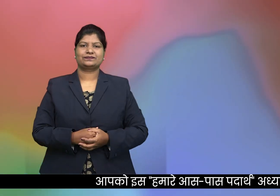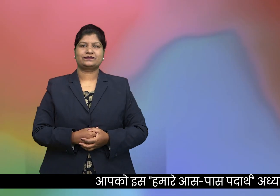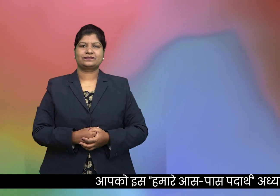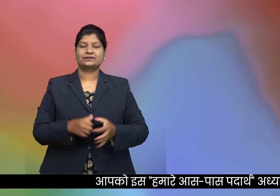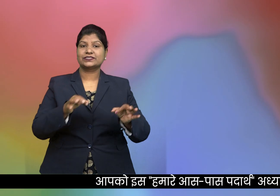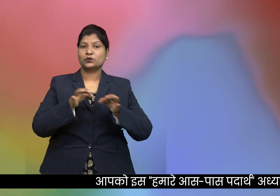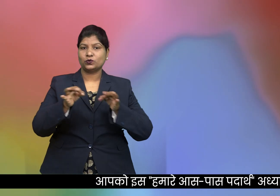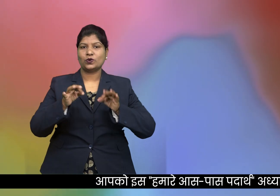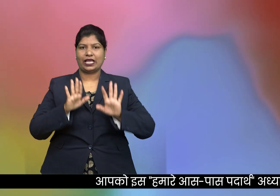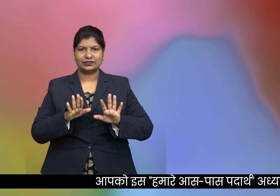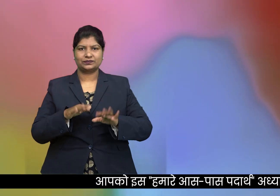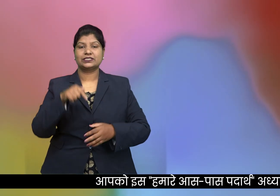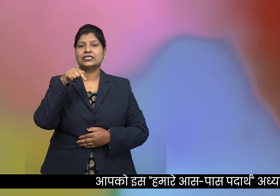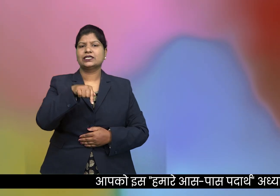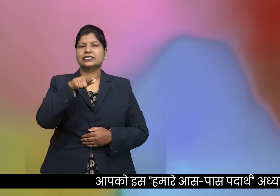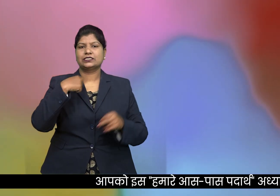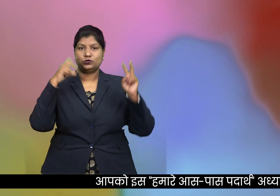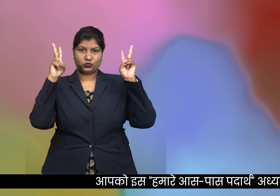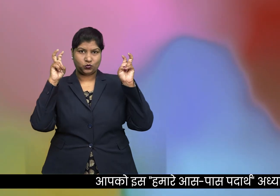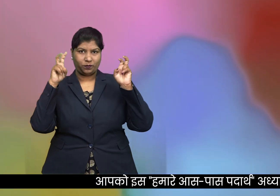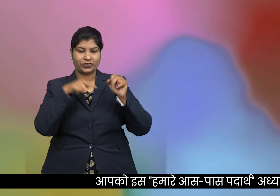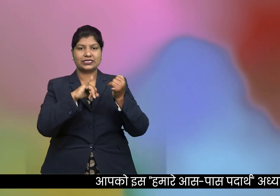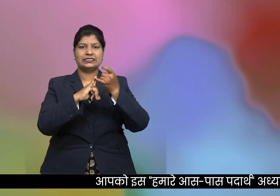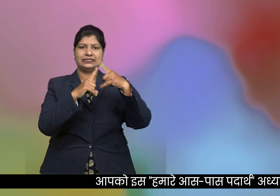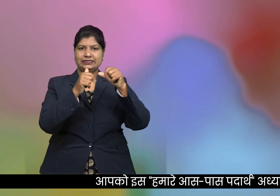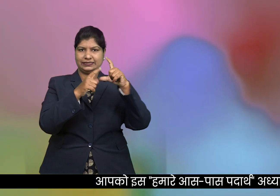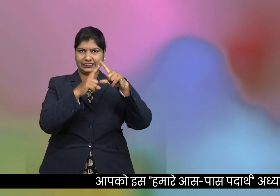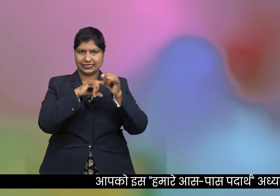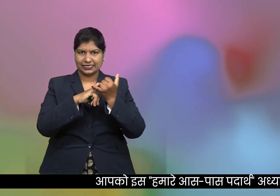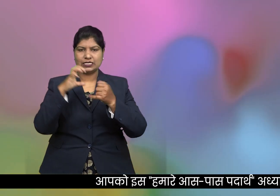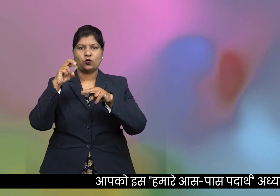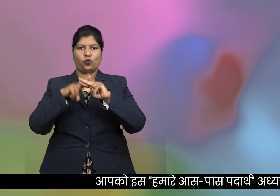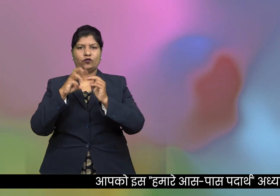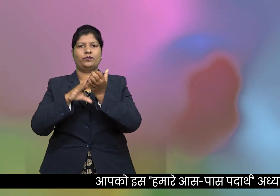आपको इस हमारे आसपास पदार्थ अध्याय में